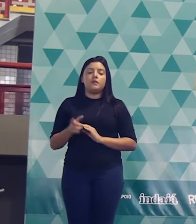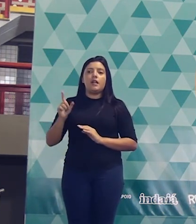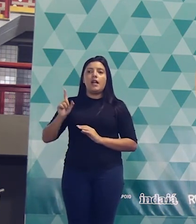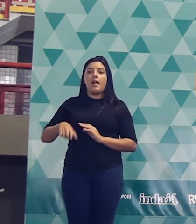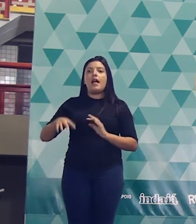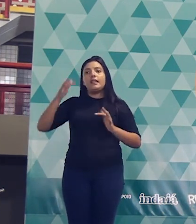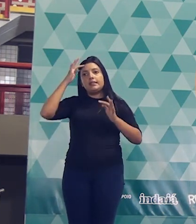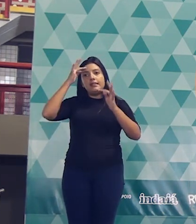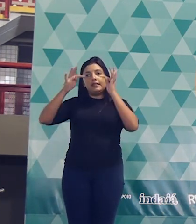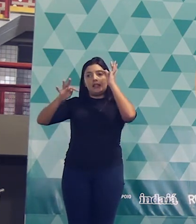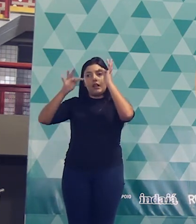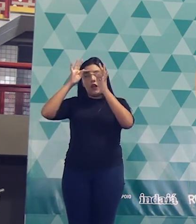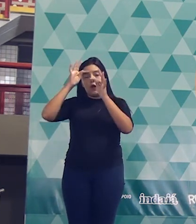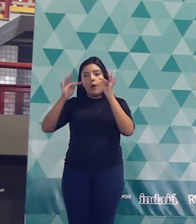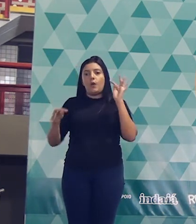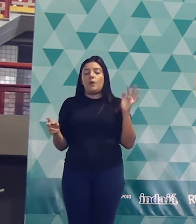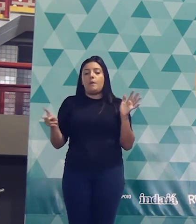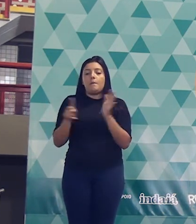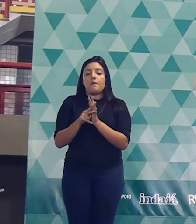teólogo católico.